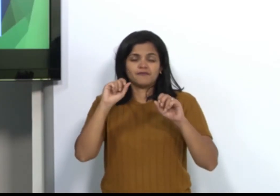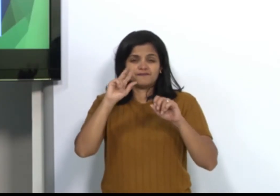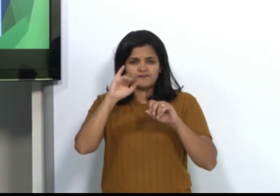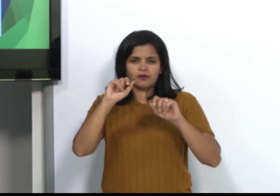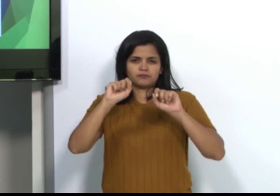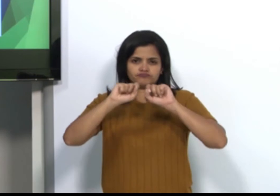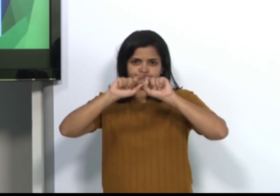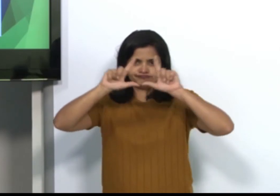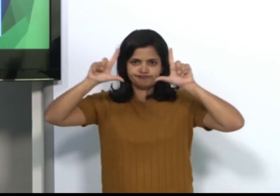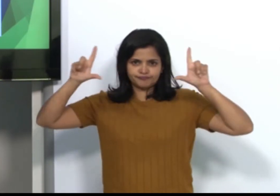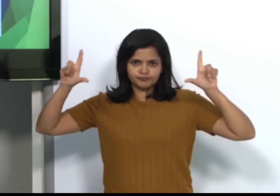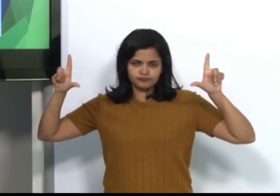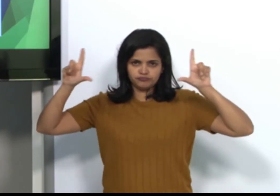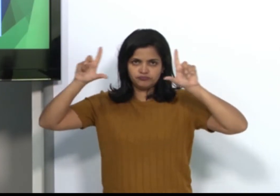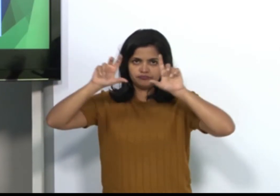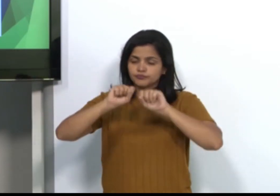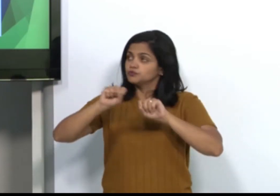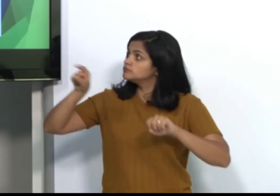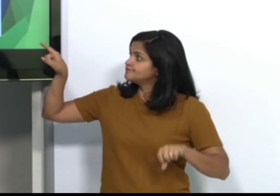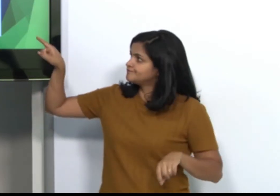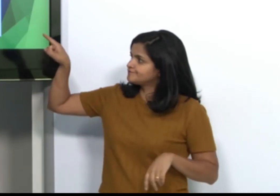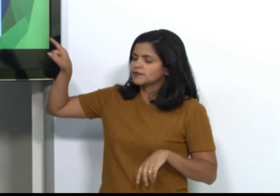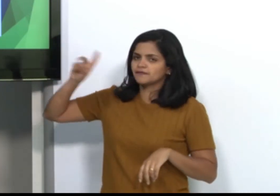Viram? Perceberam no slide que